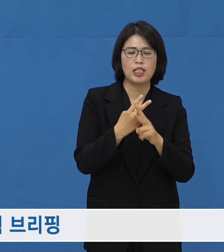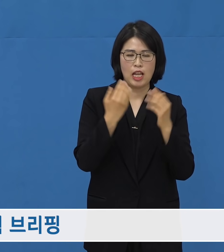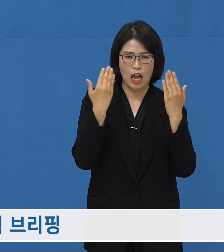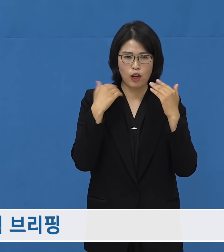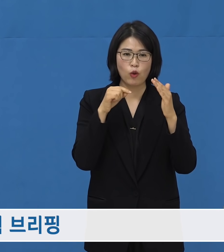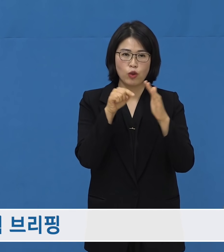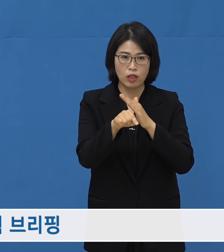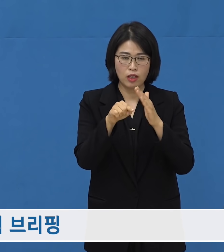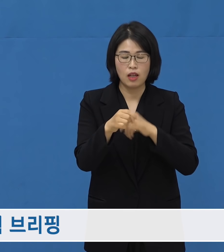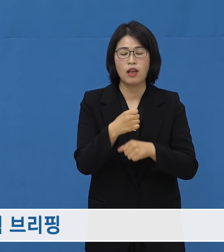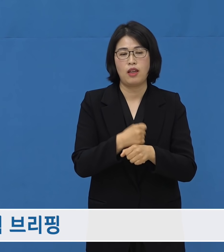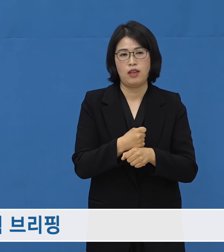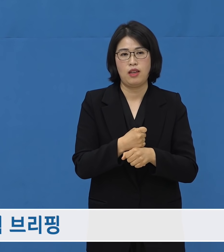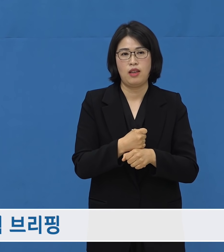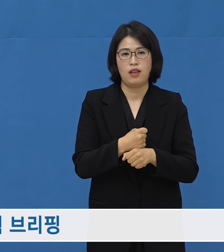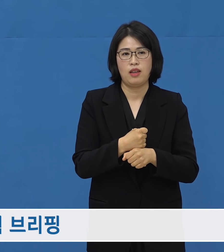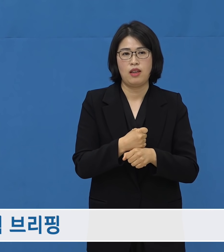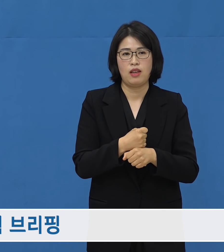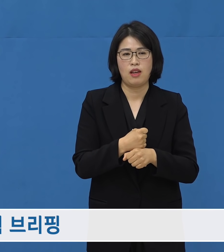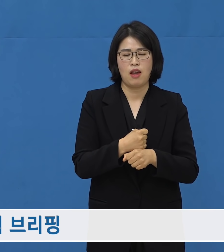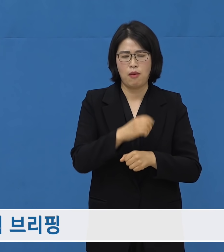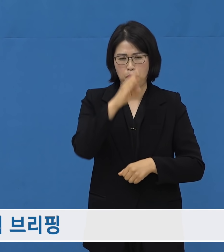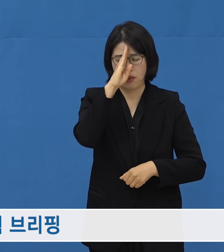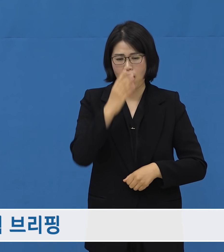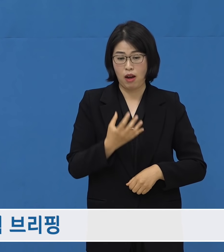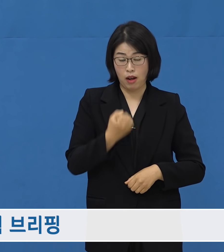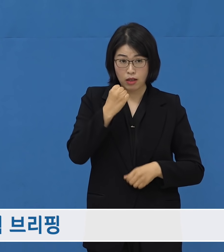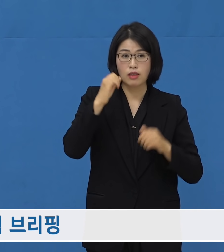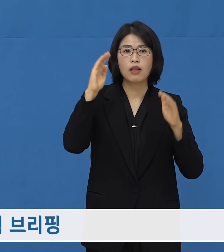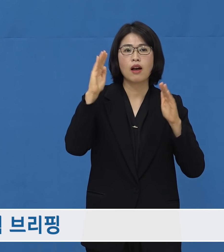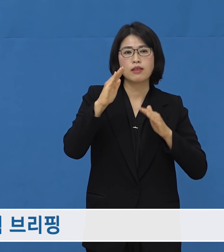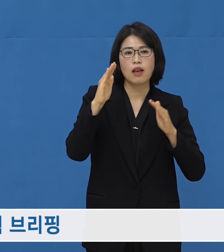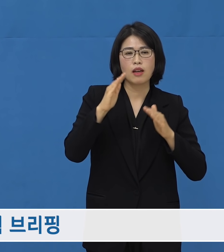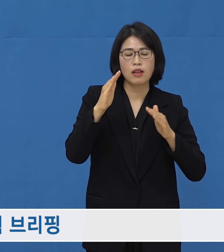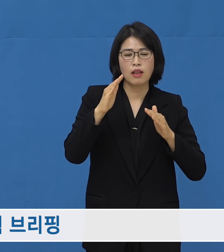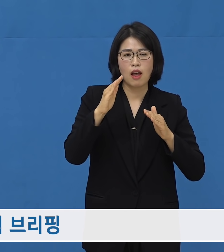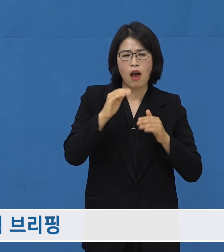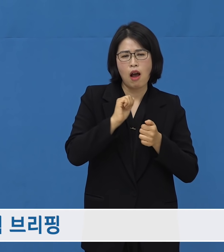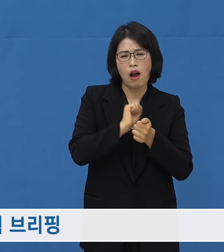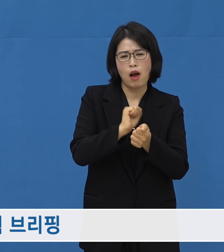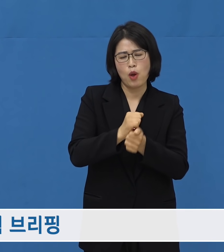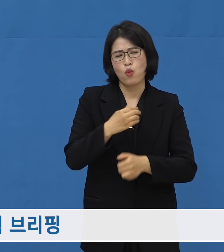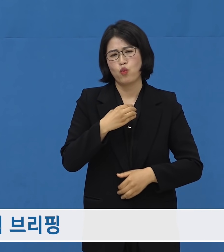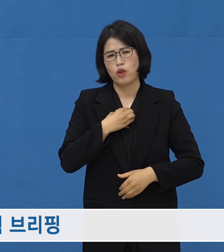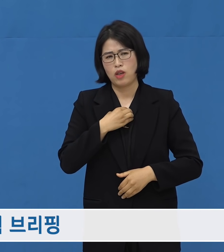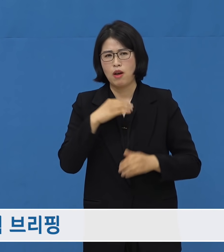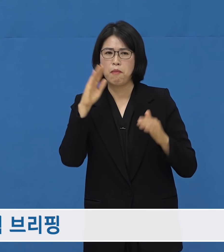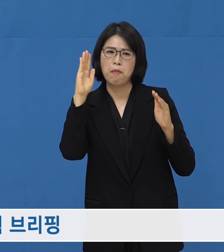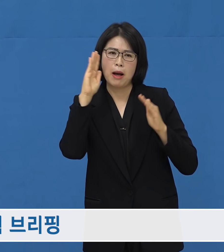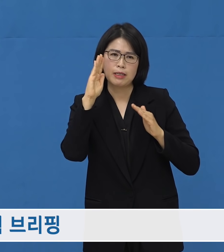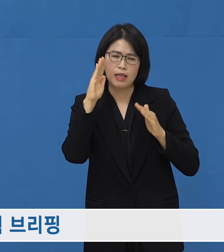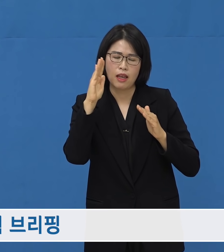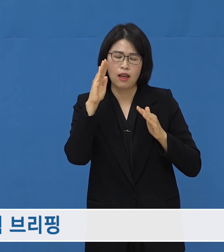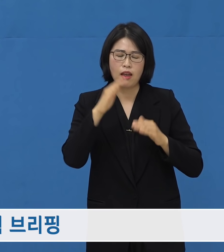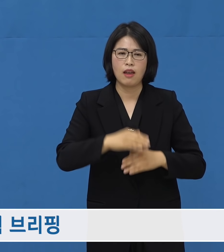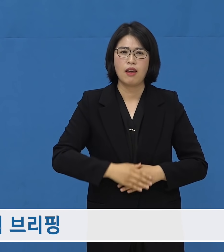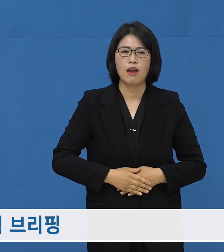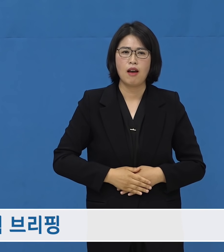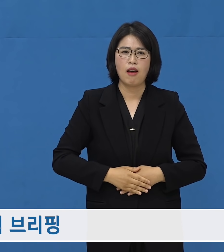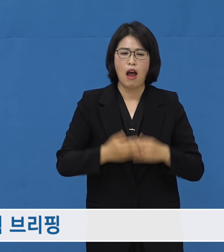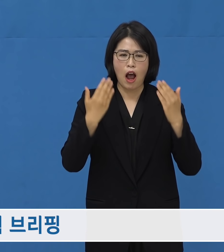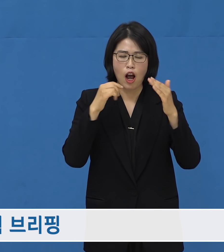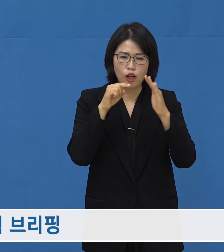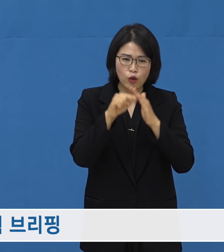됩니다. 특히 기저질환을 가진 학생이나 감염 우려가 되는 학생을 대상으로